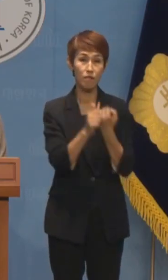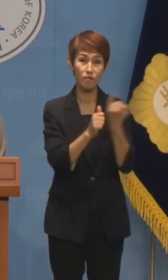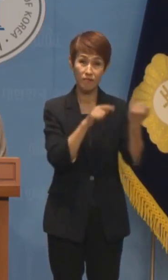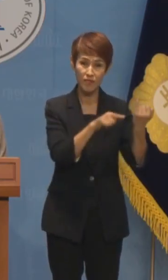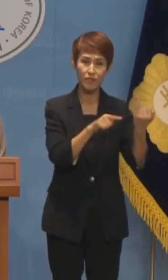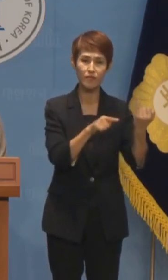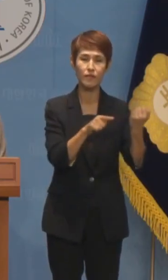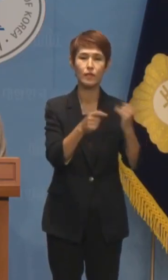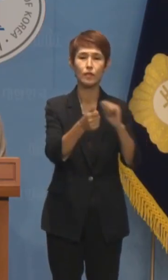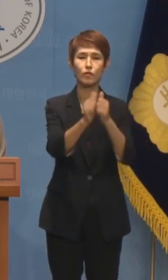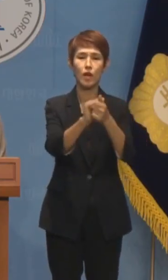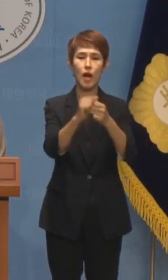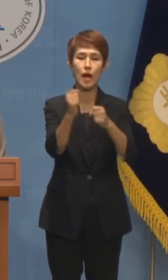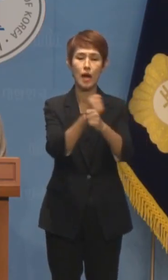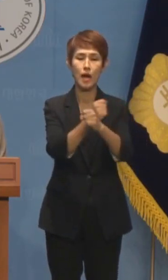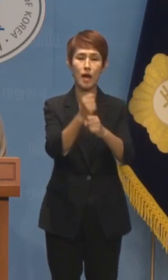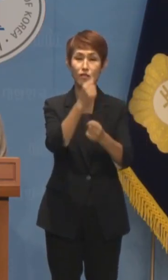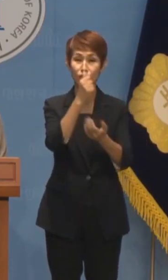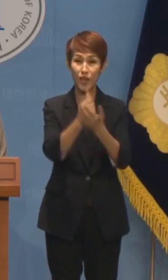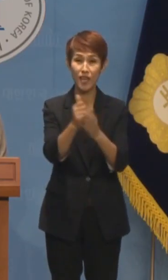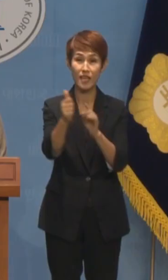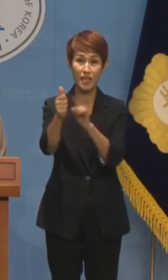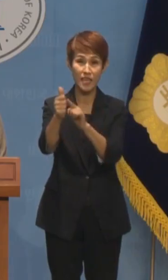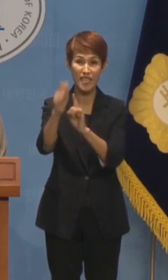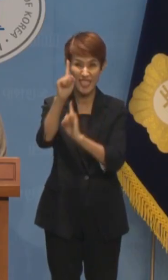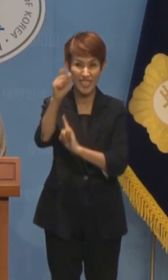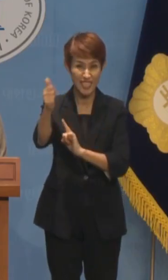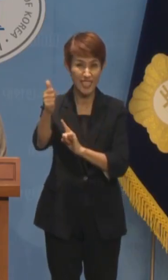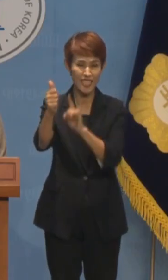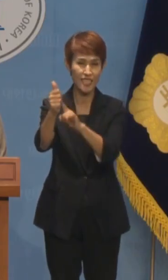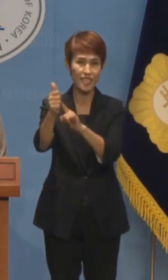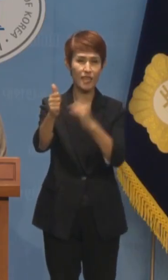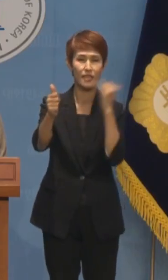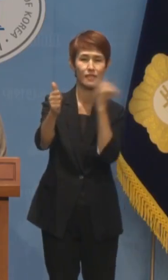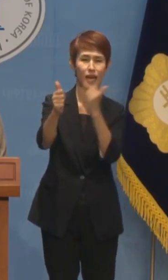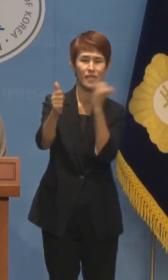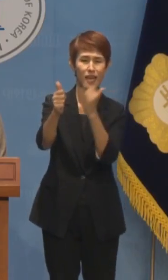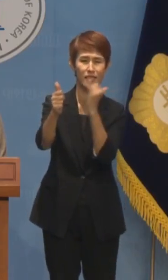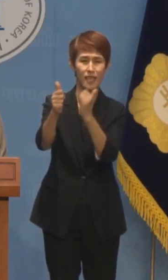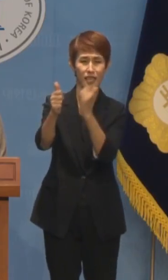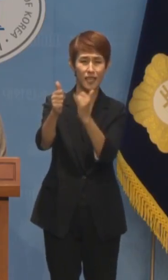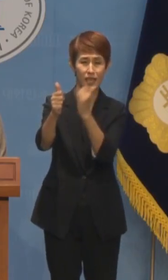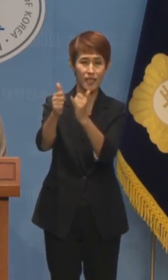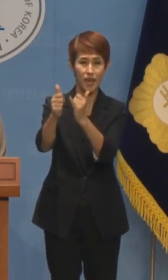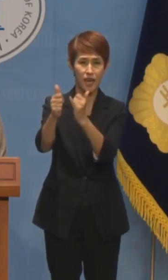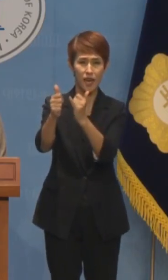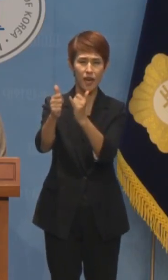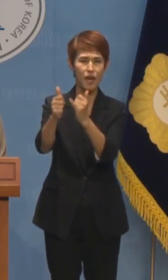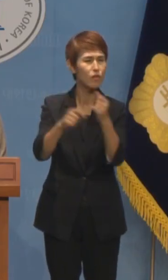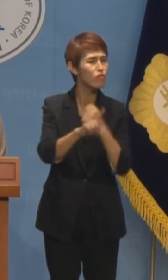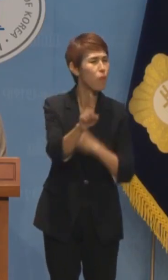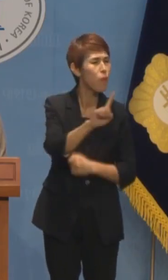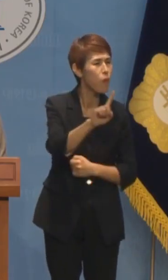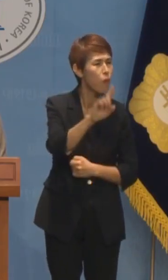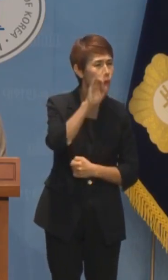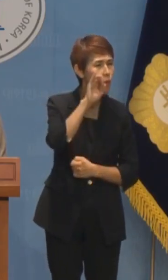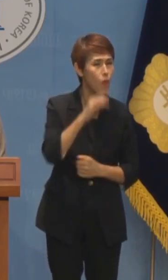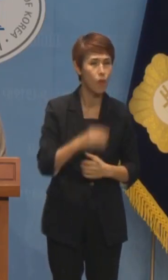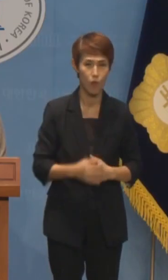도이치모터스 주가 조작범 이 씨에게 먼저 수없이 많은 전화를 한 이유는 대체 무엇입니까?